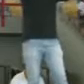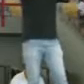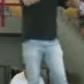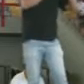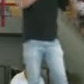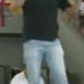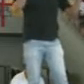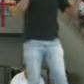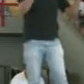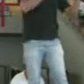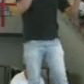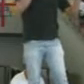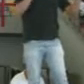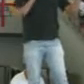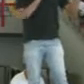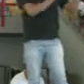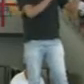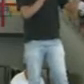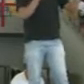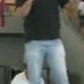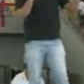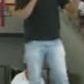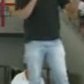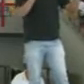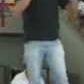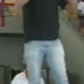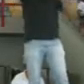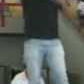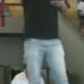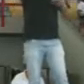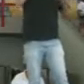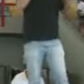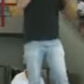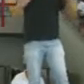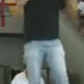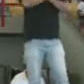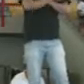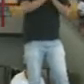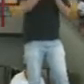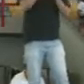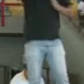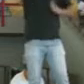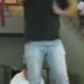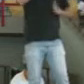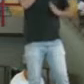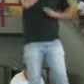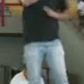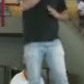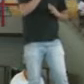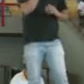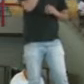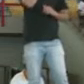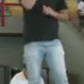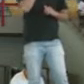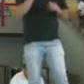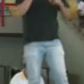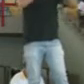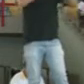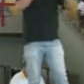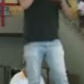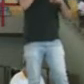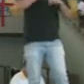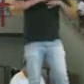agregando a essa paráfrase, tá, uma tese, um ponto de vista, um juízo de valor, ou seja, o